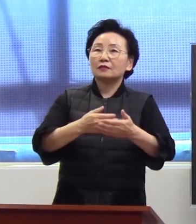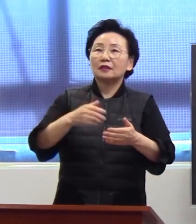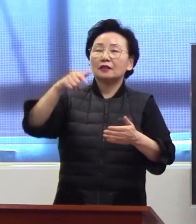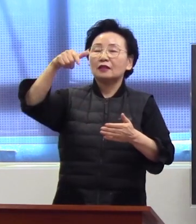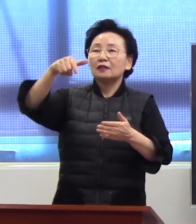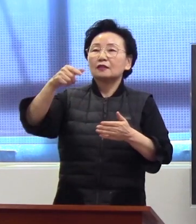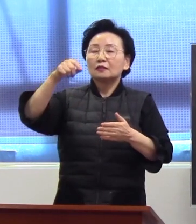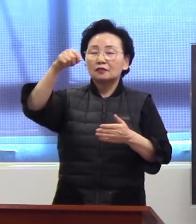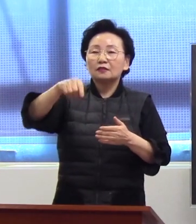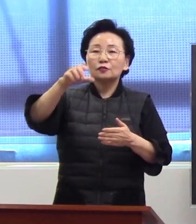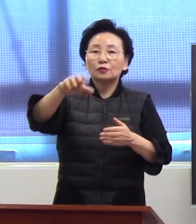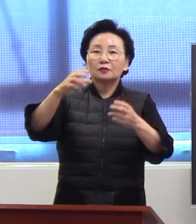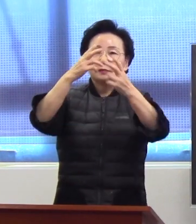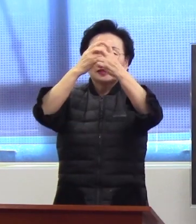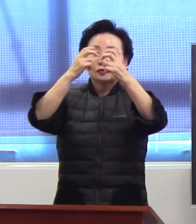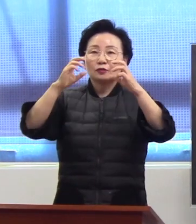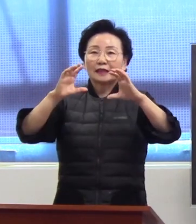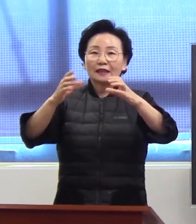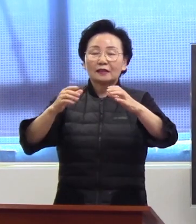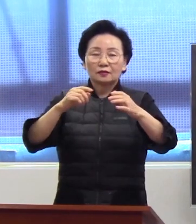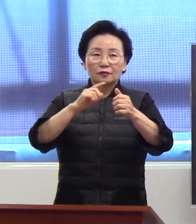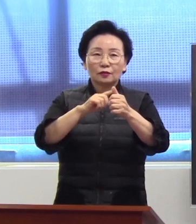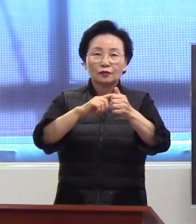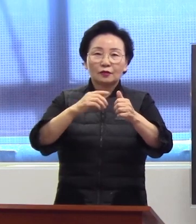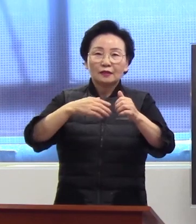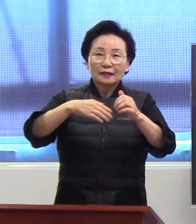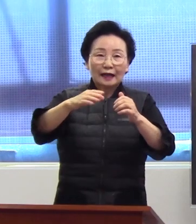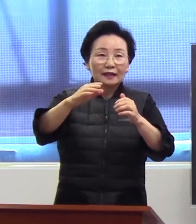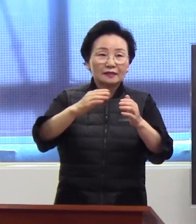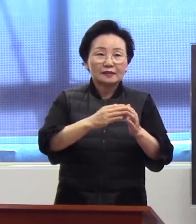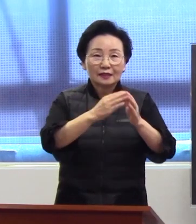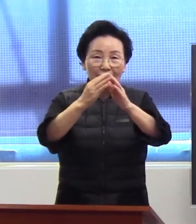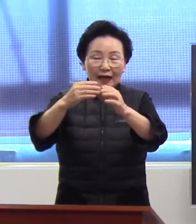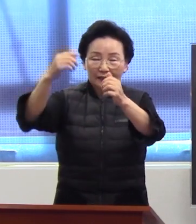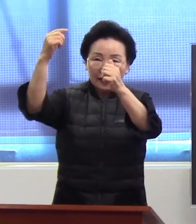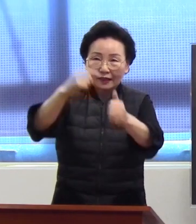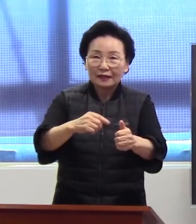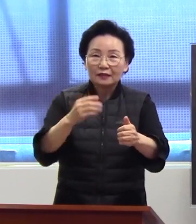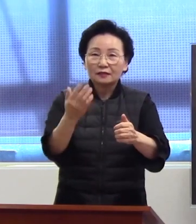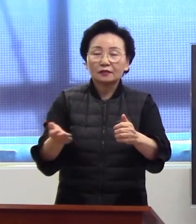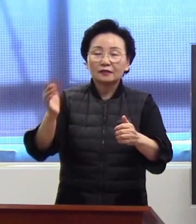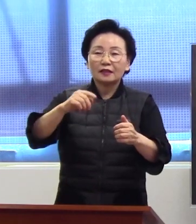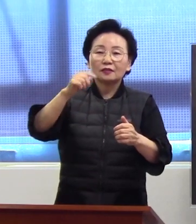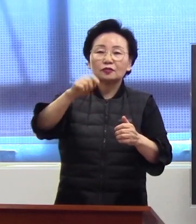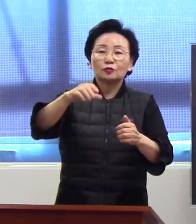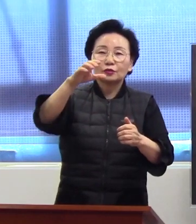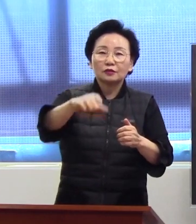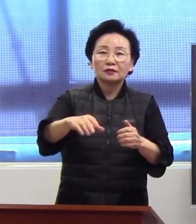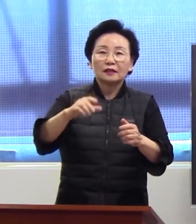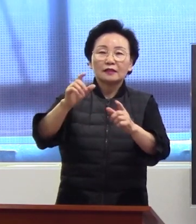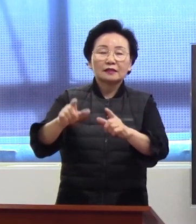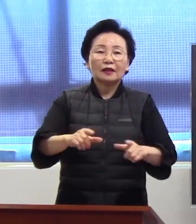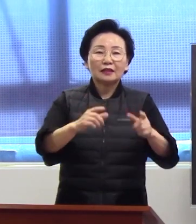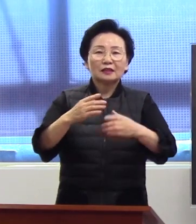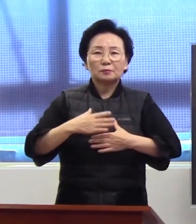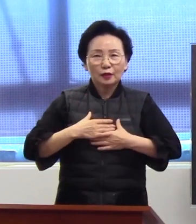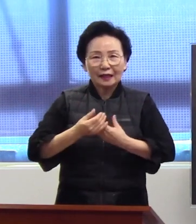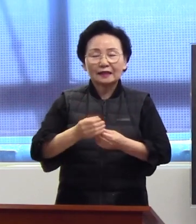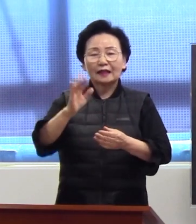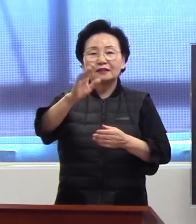거예요. 그곳은 멕시코 나라에 이사 가라. 그런데 그곳은 생활이 편한 게